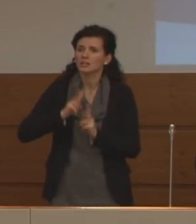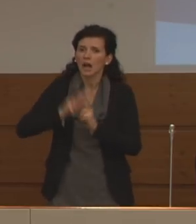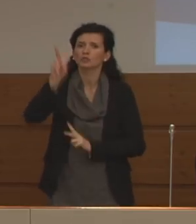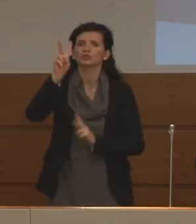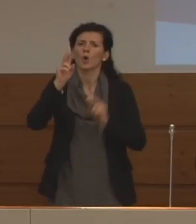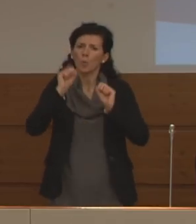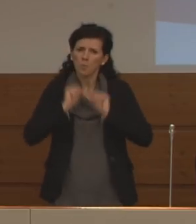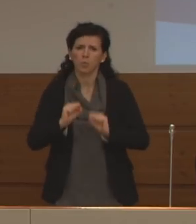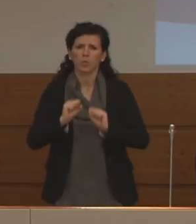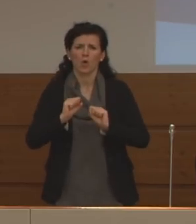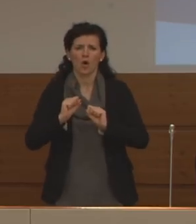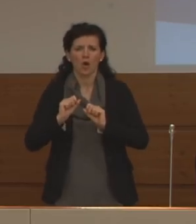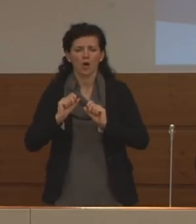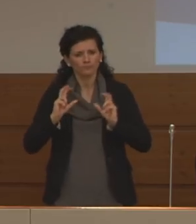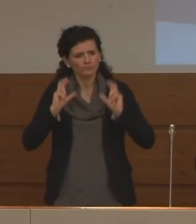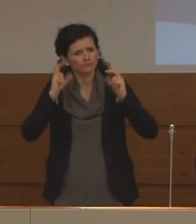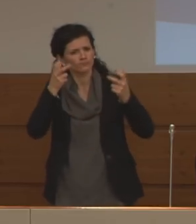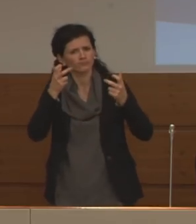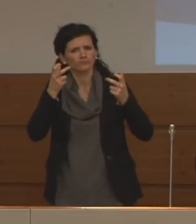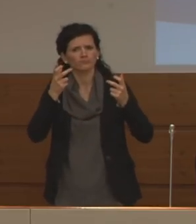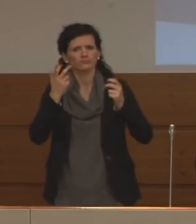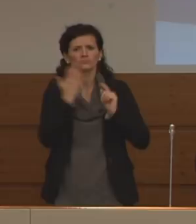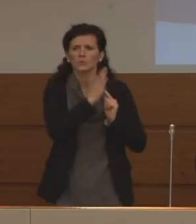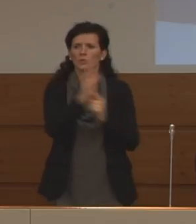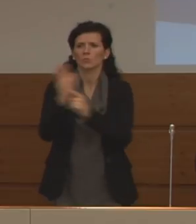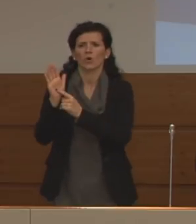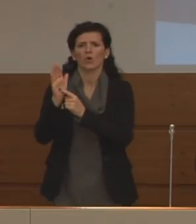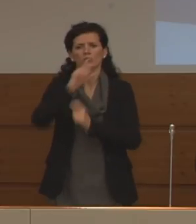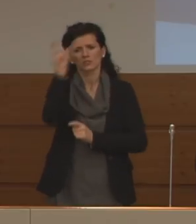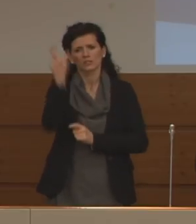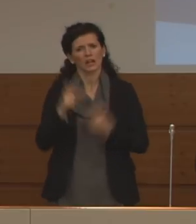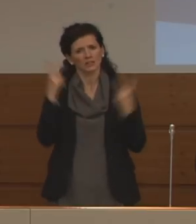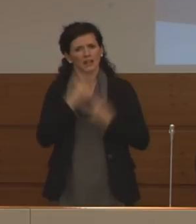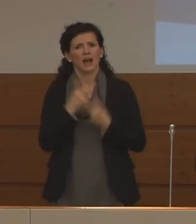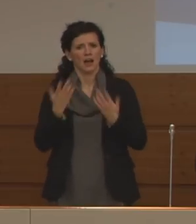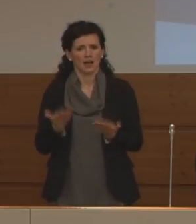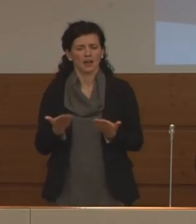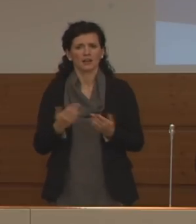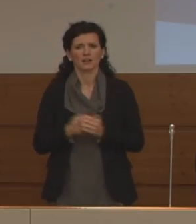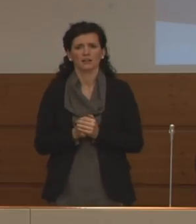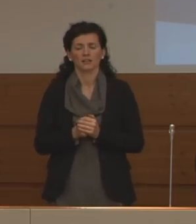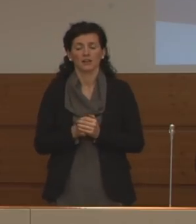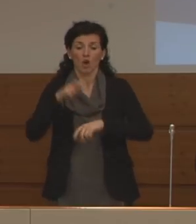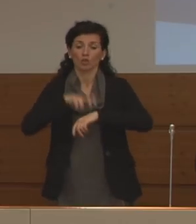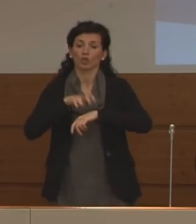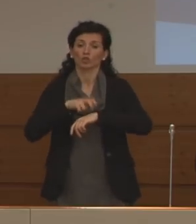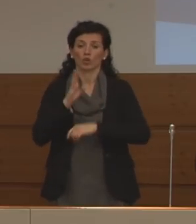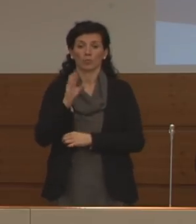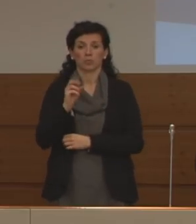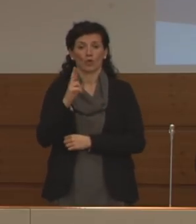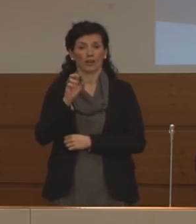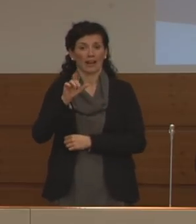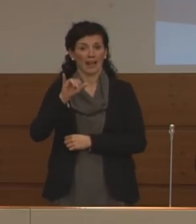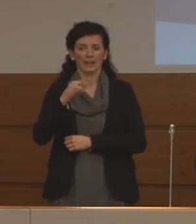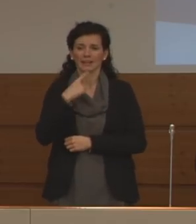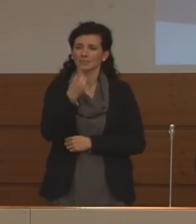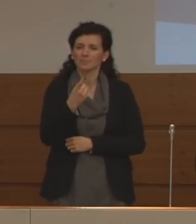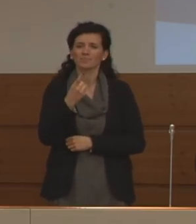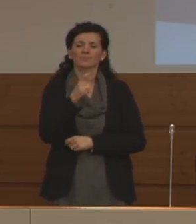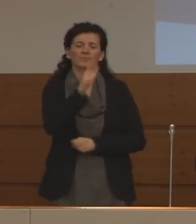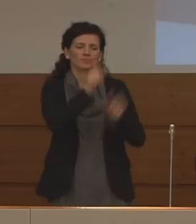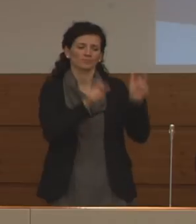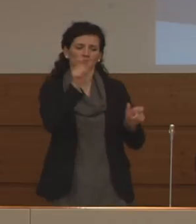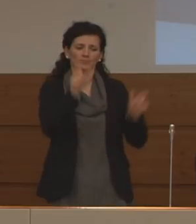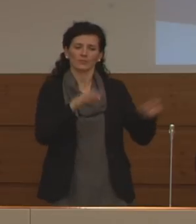risposta come paese il dottor borrelli prima vi ha parlato dei trasferimenti